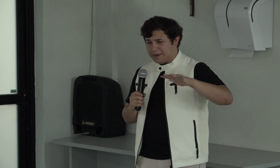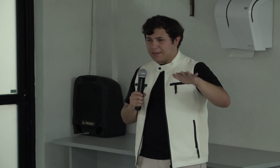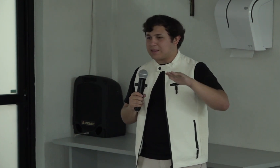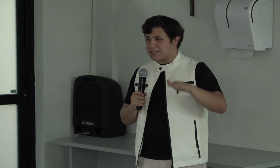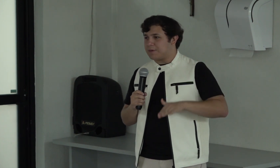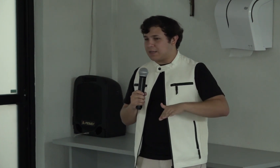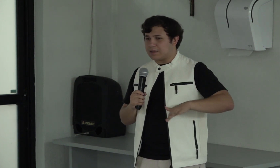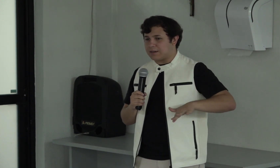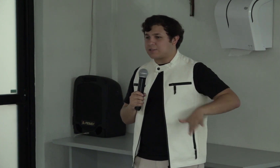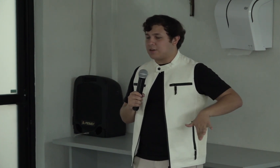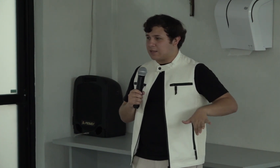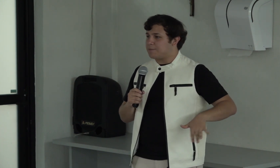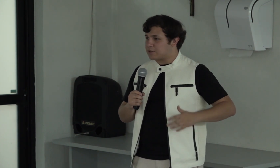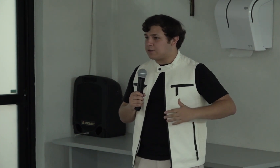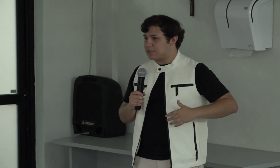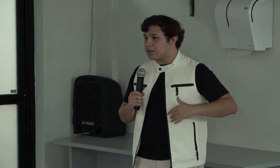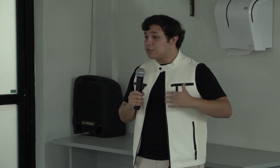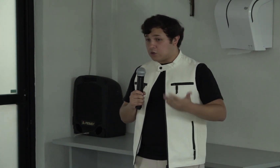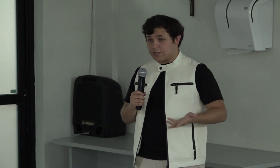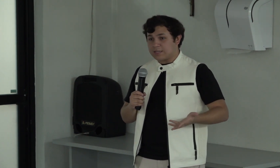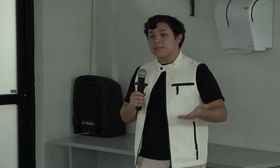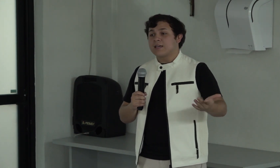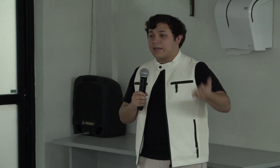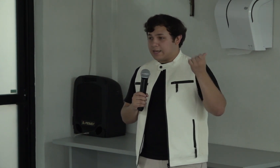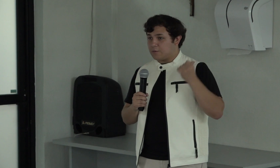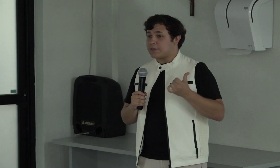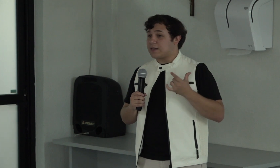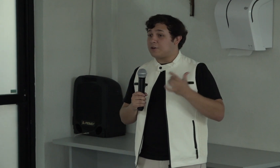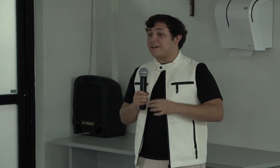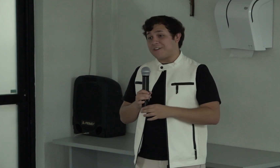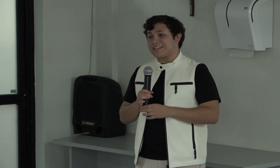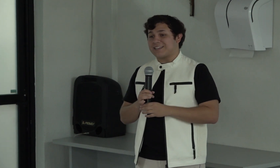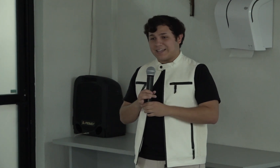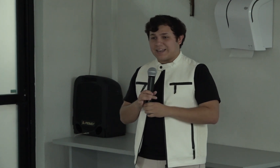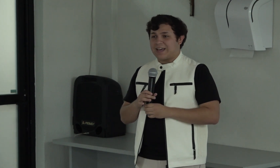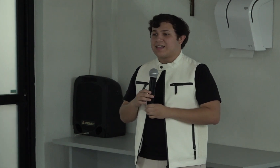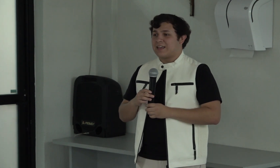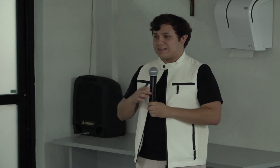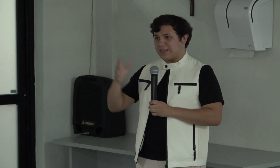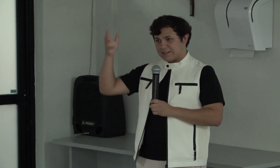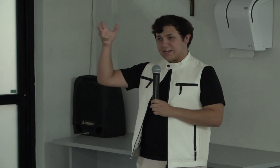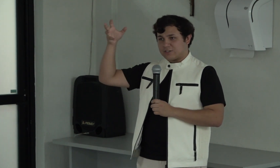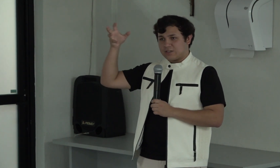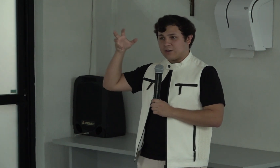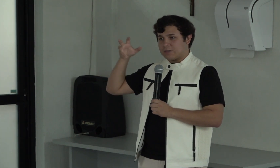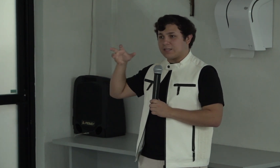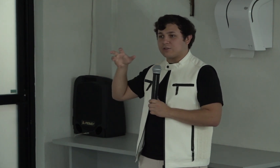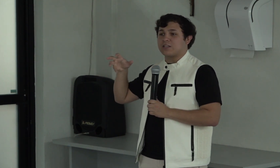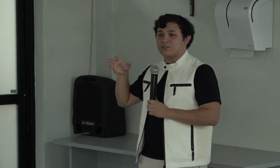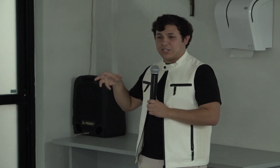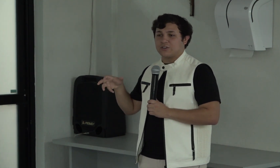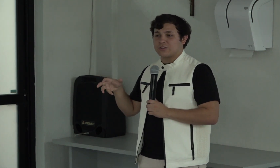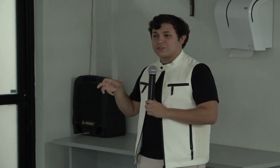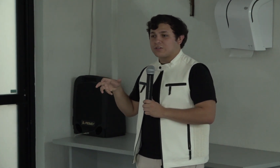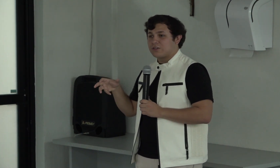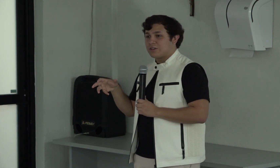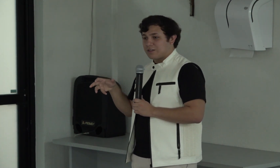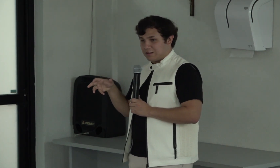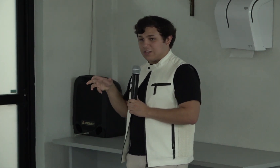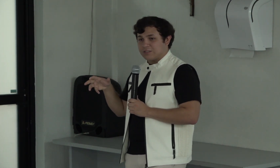es la Semana Internacional de Personas Sordas. El año pasado la frase era 10 derechos lingüísticos de los niños y